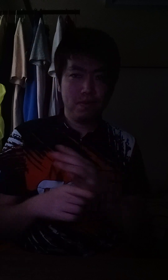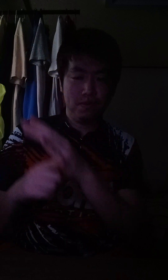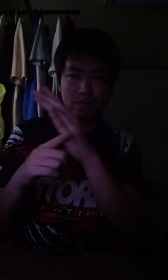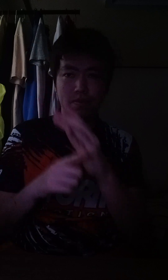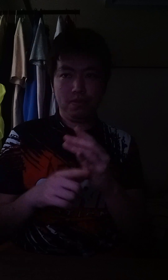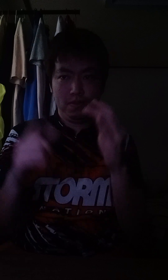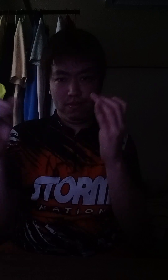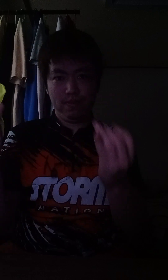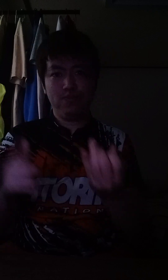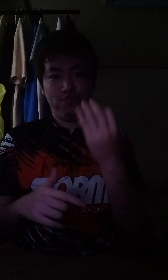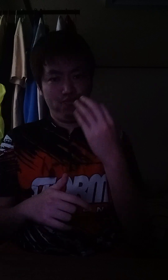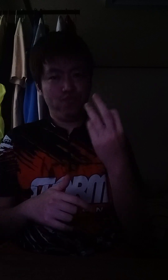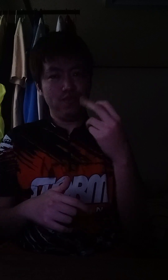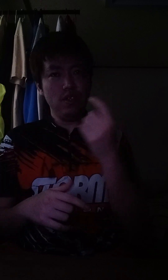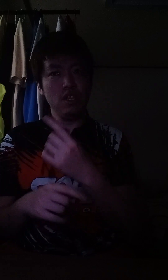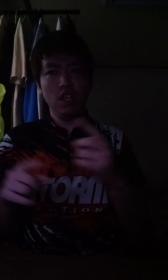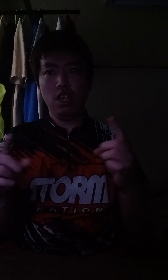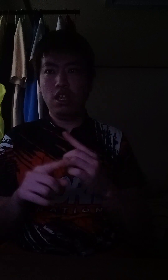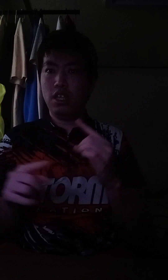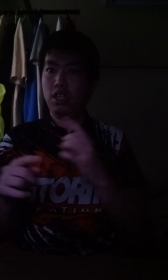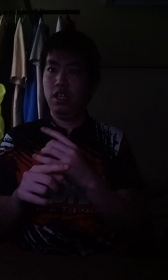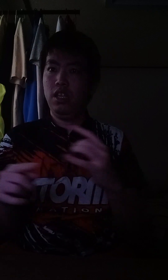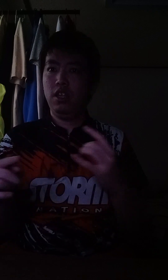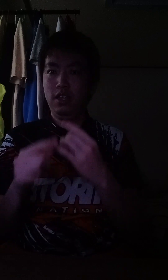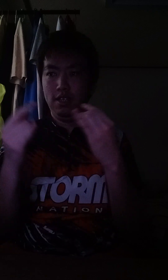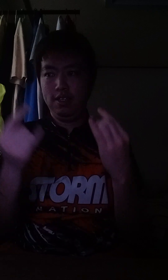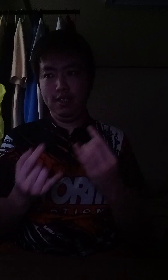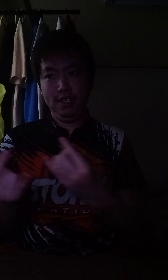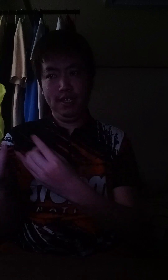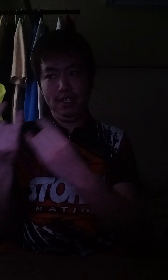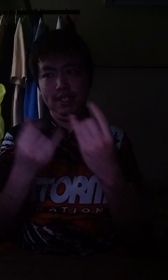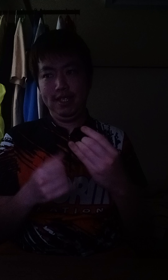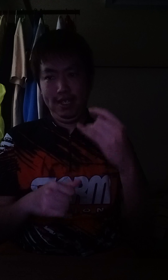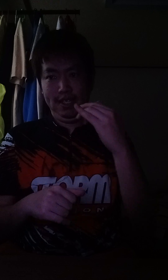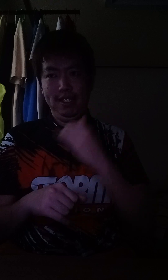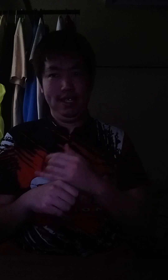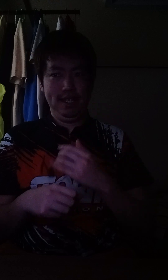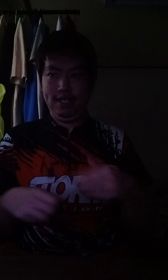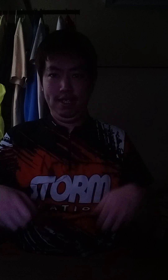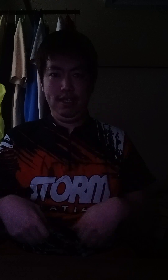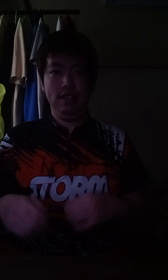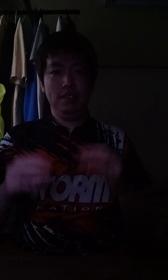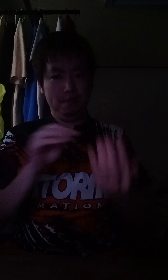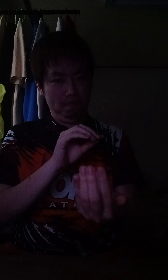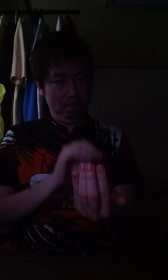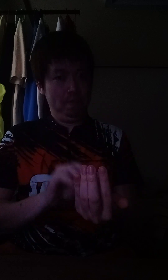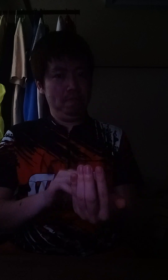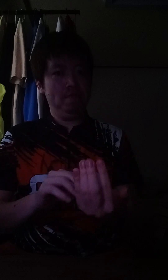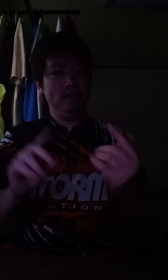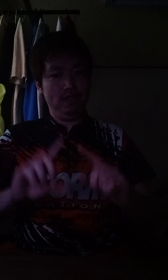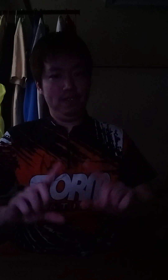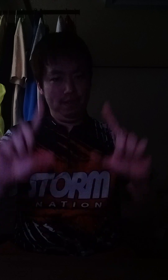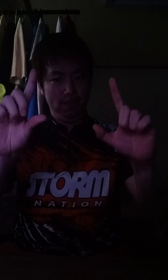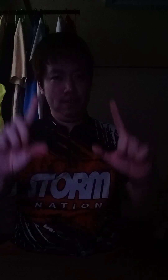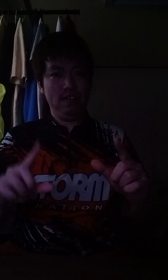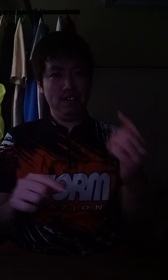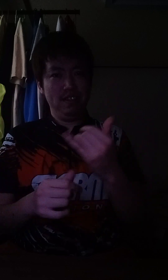승현이가 이렇게 있었던 거는 사실은 거의 없어요. 배워가고 자라가고 있으니까